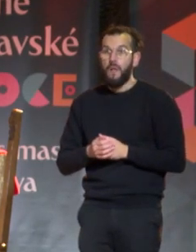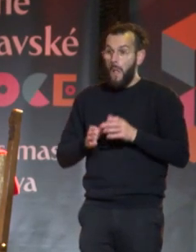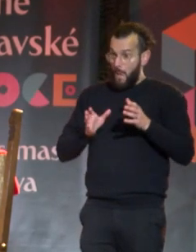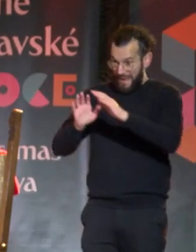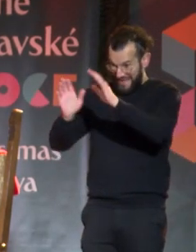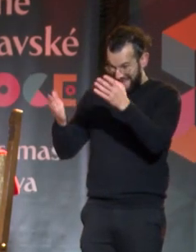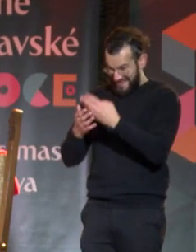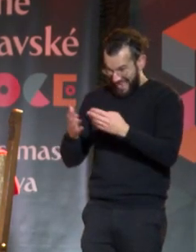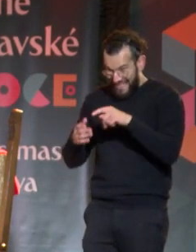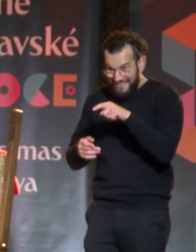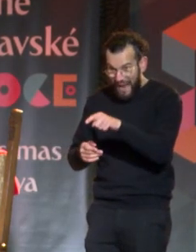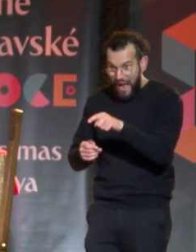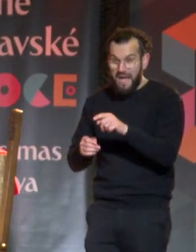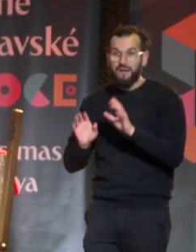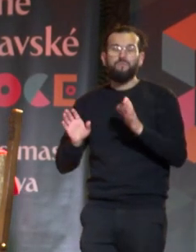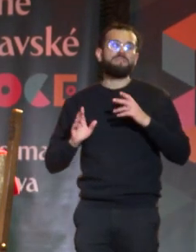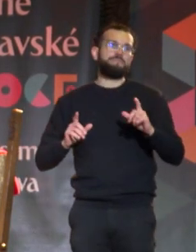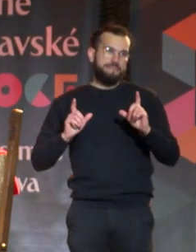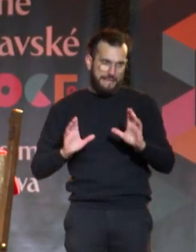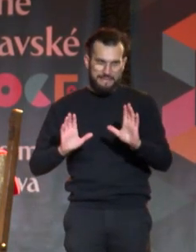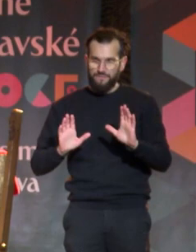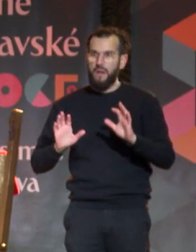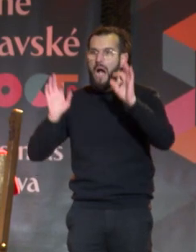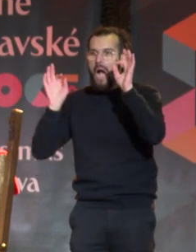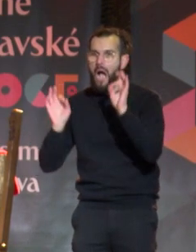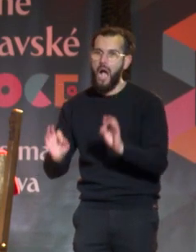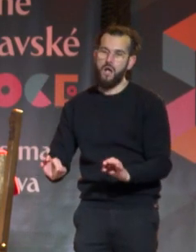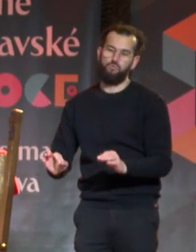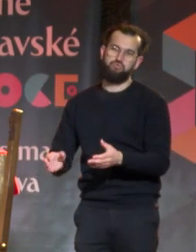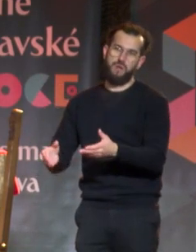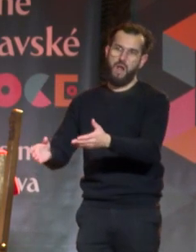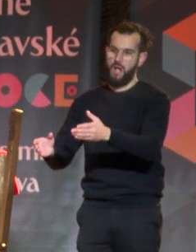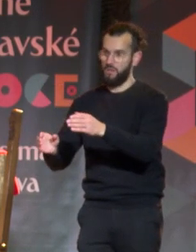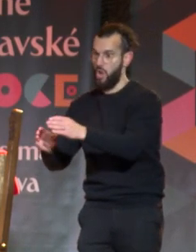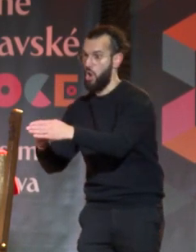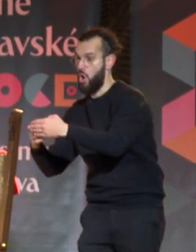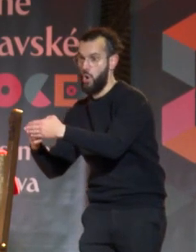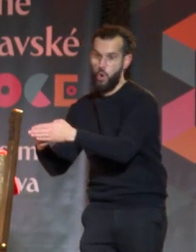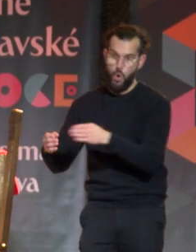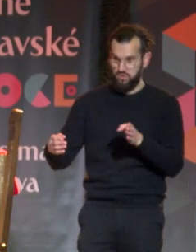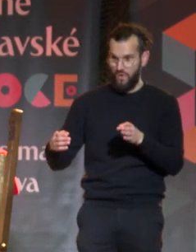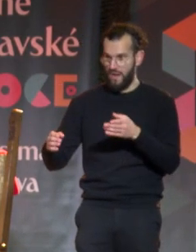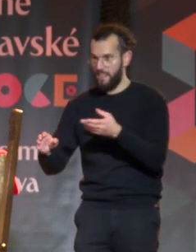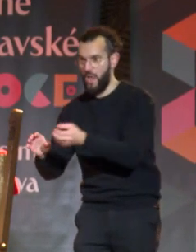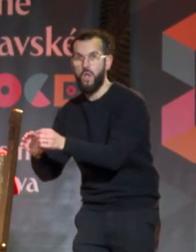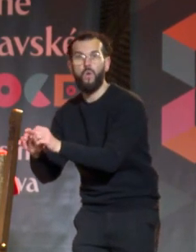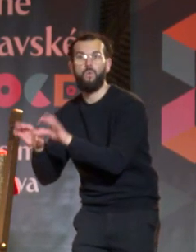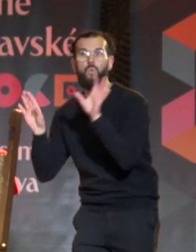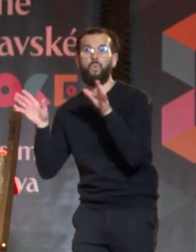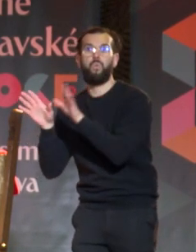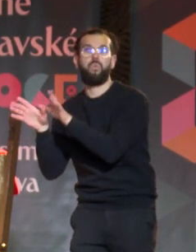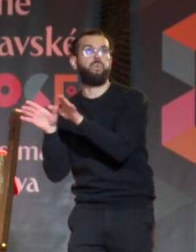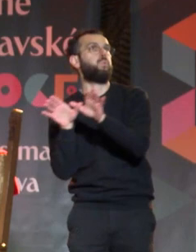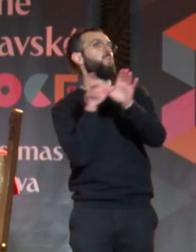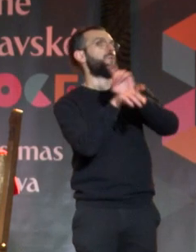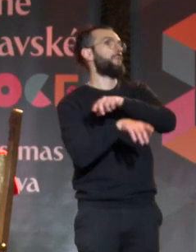klietke, takže sa musíme zastaviť a naraz frnk. Otvorila dvierka a Andulka vyletela